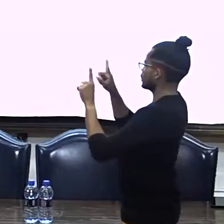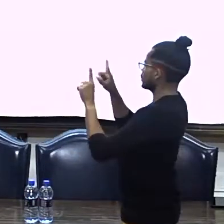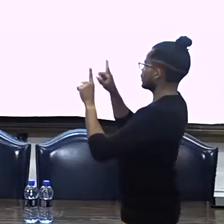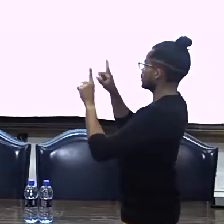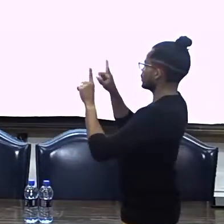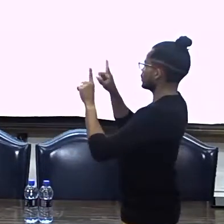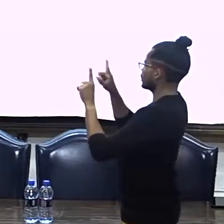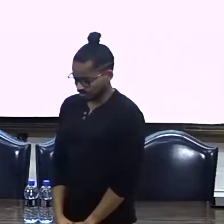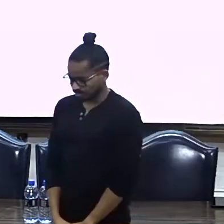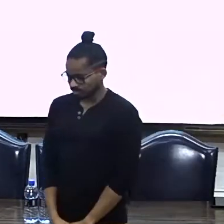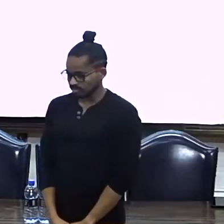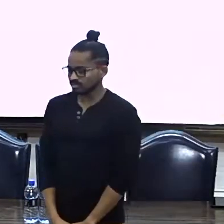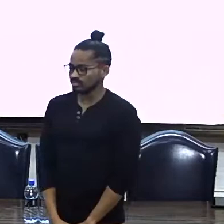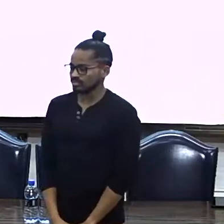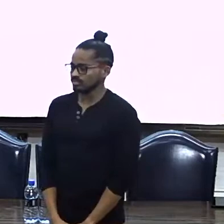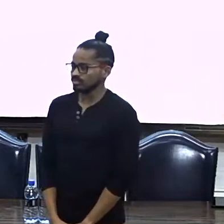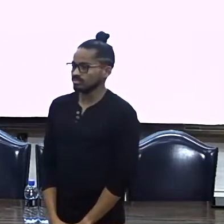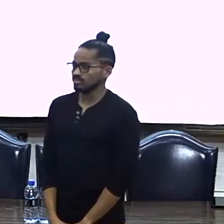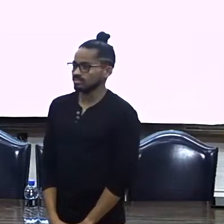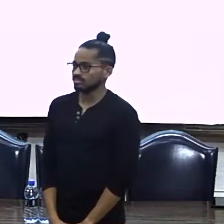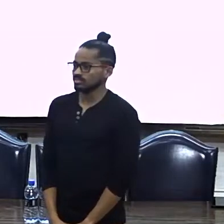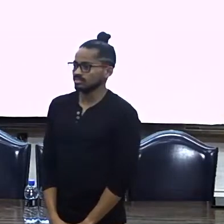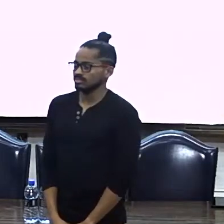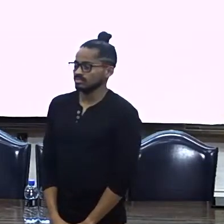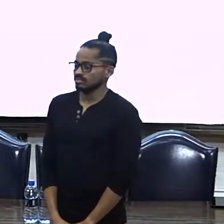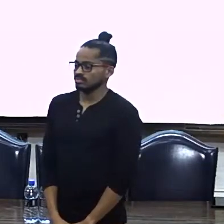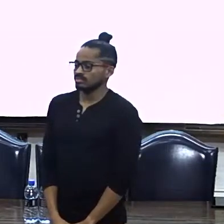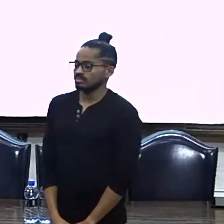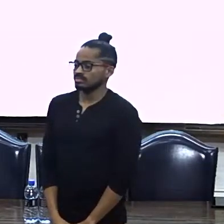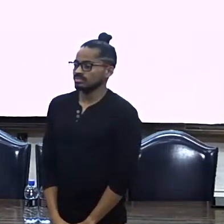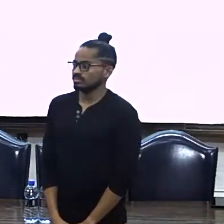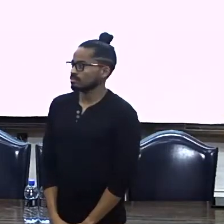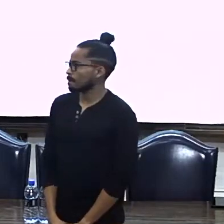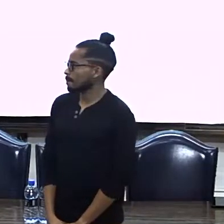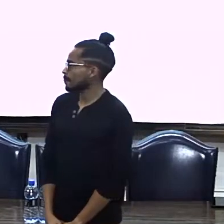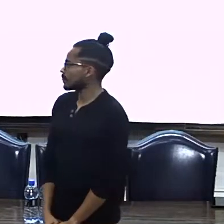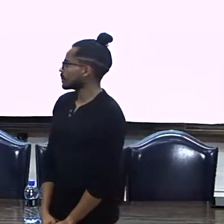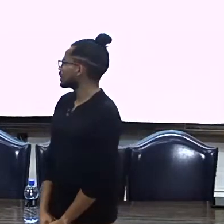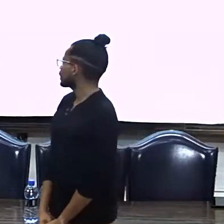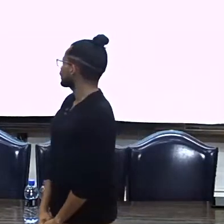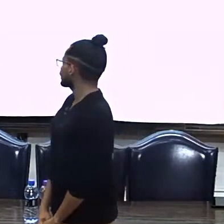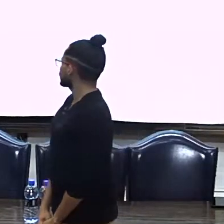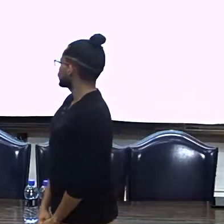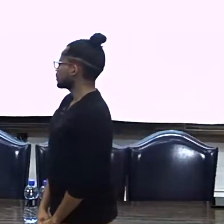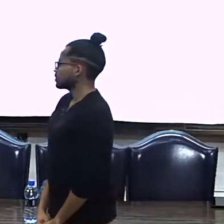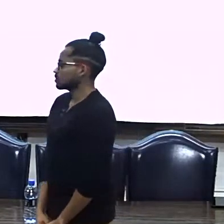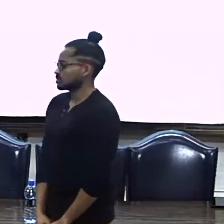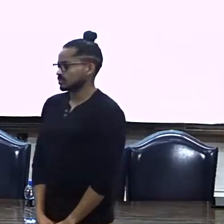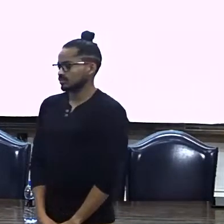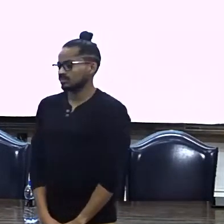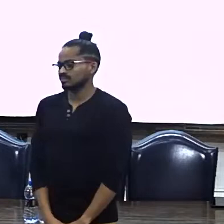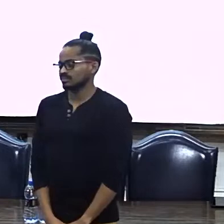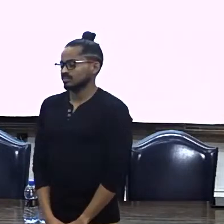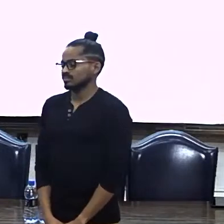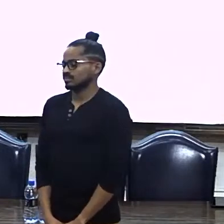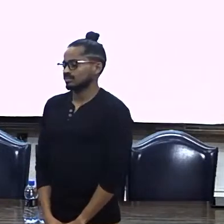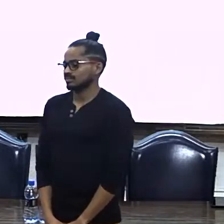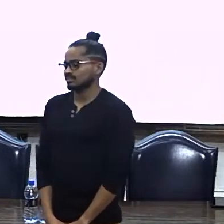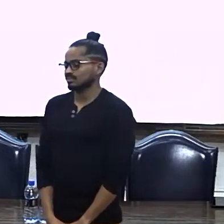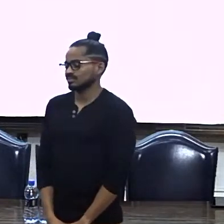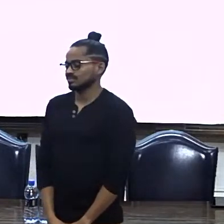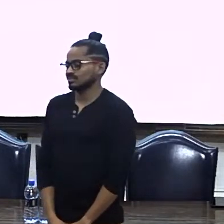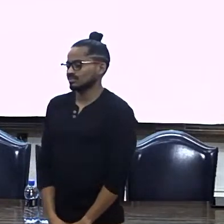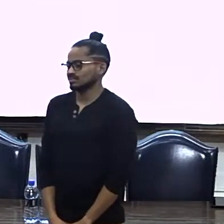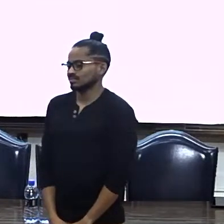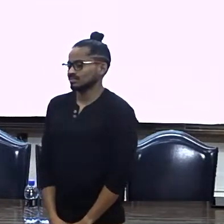tem? As oclusivas bilabial, alveolar e velar, todas as três desvozeadas,